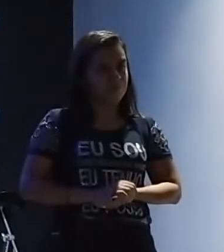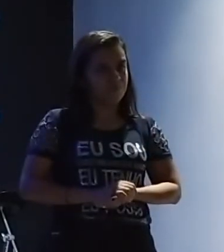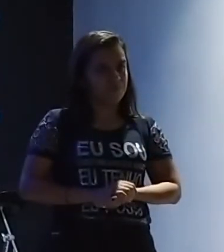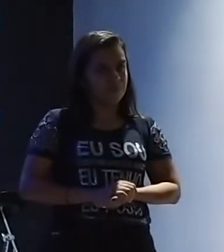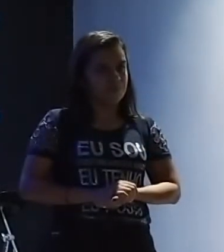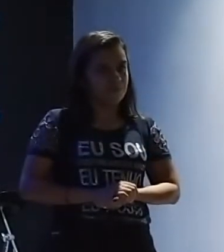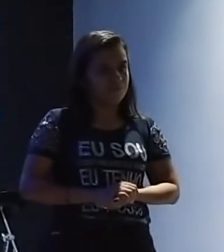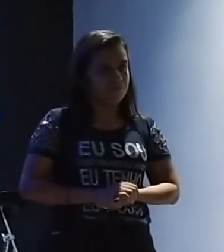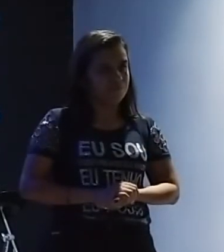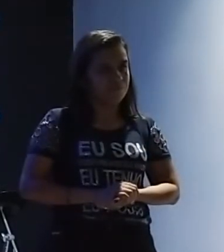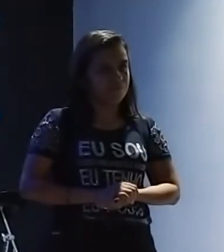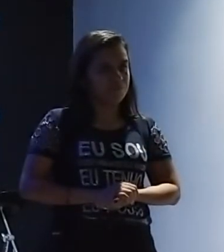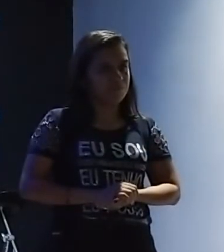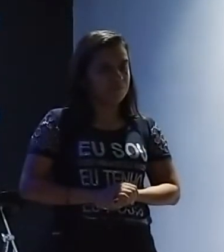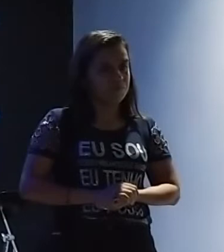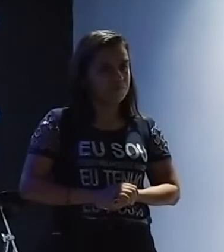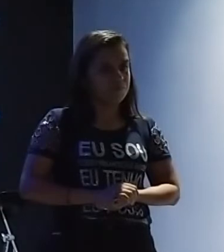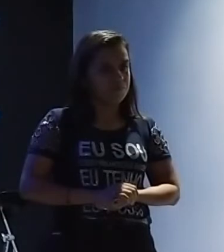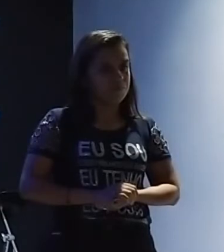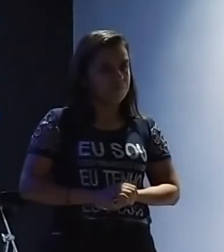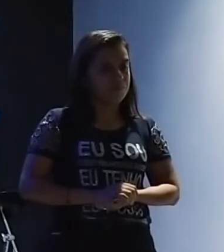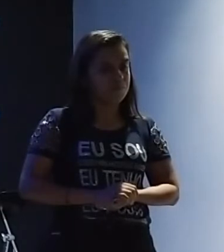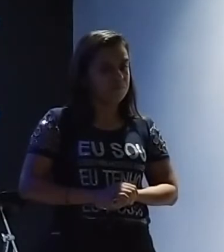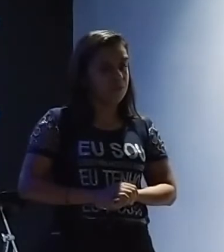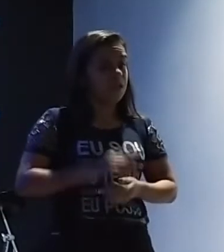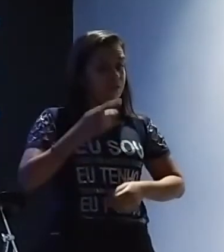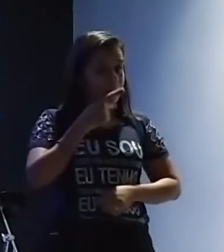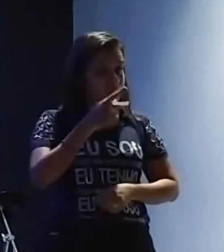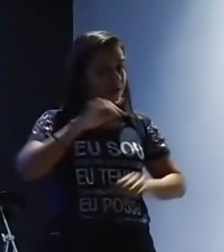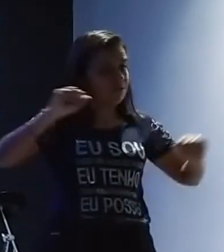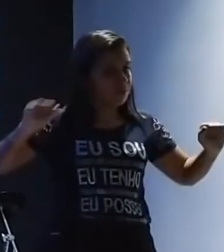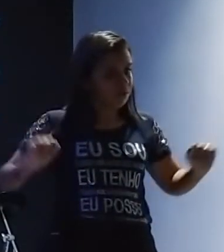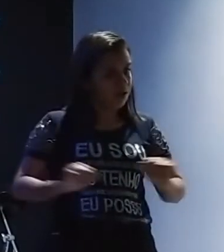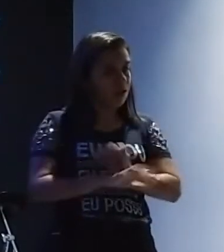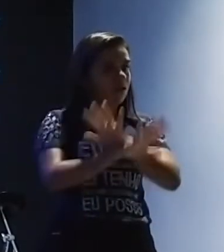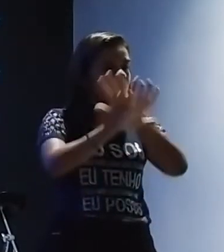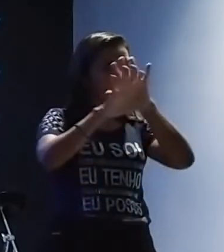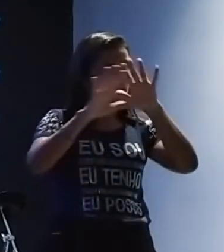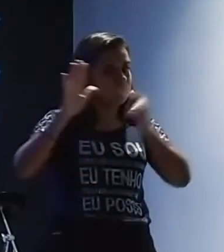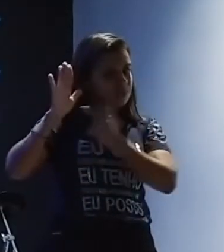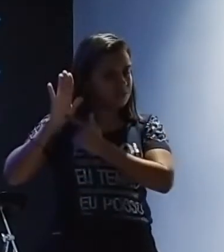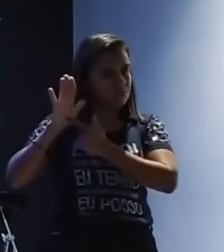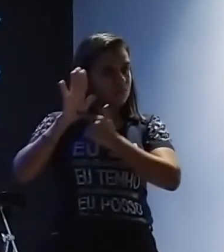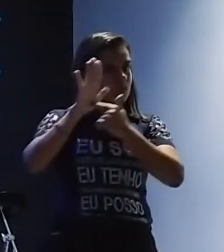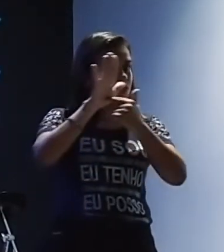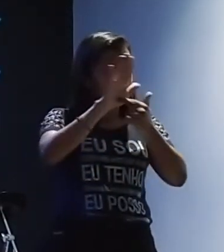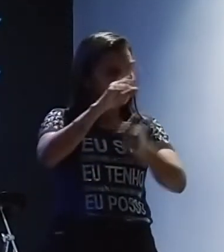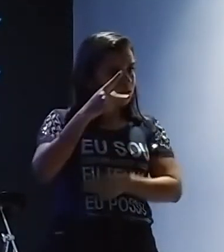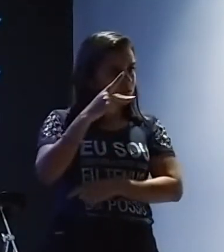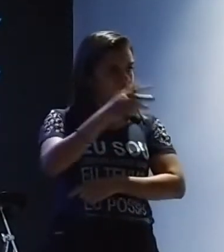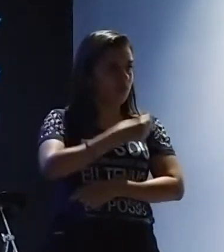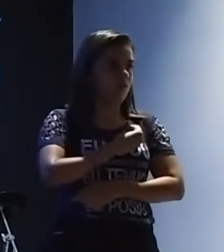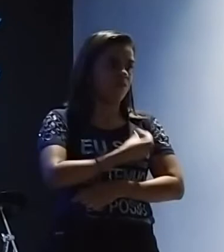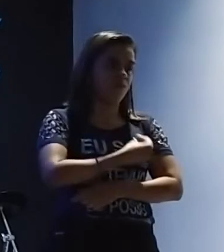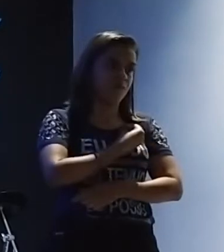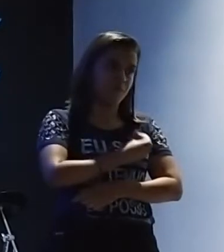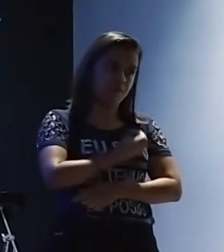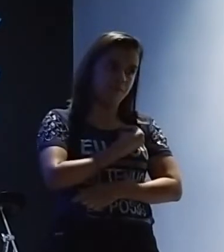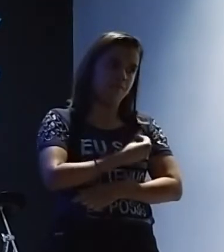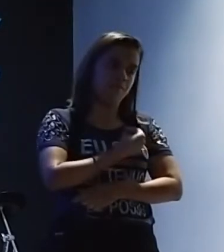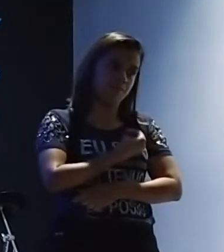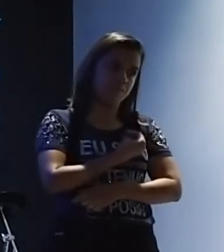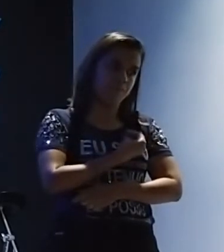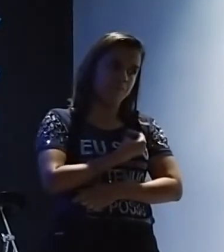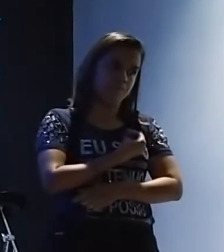Um evangelho que vai falar que a glória que há de ser revelada em você é muito maior do que a aflição que você está